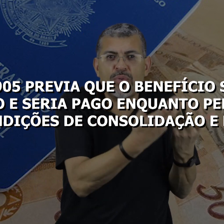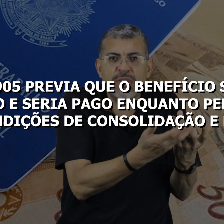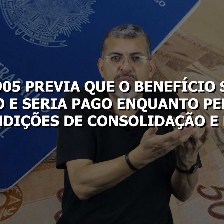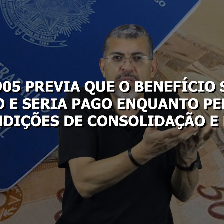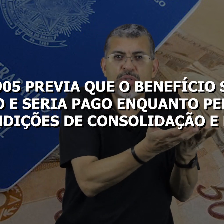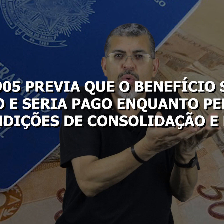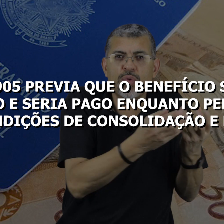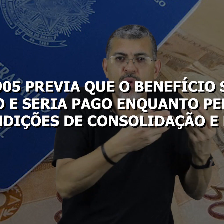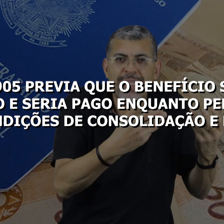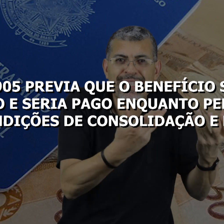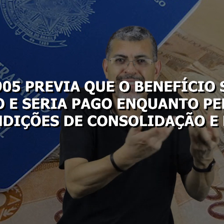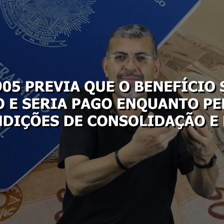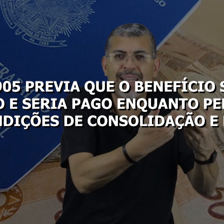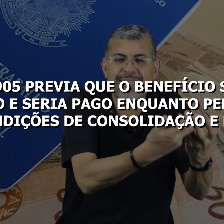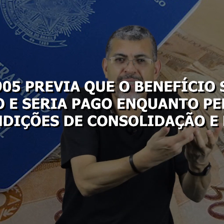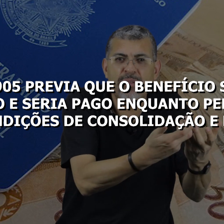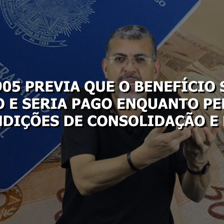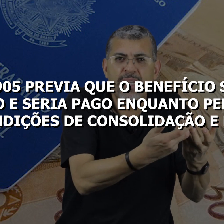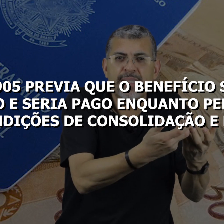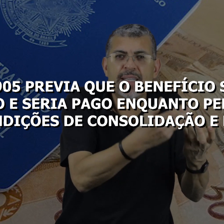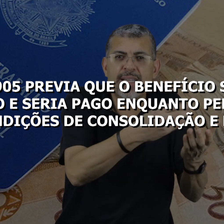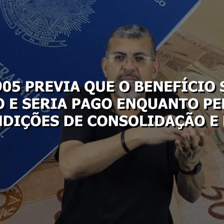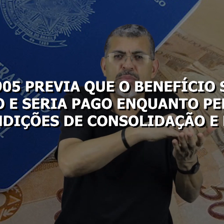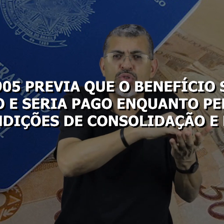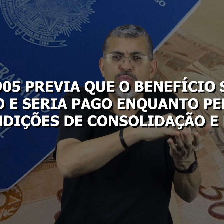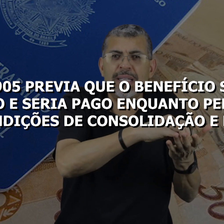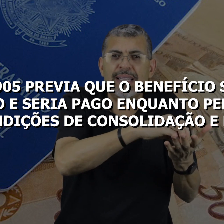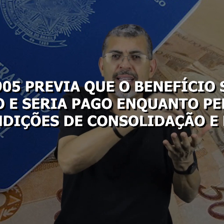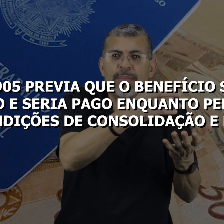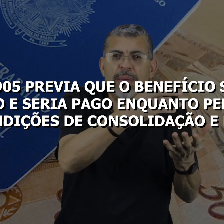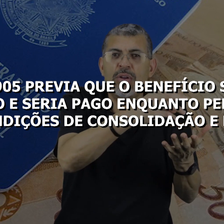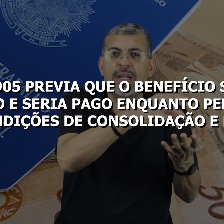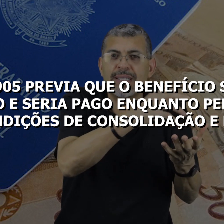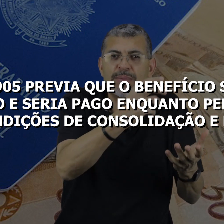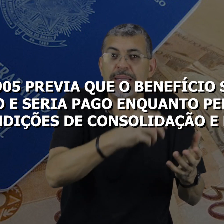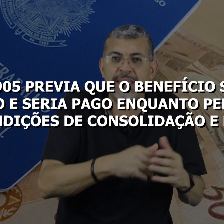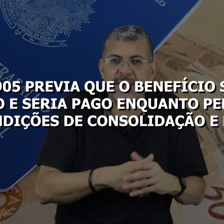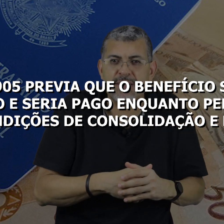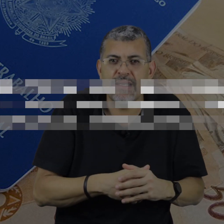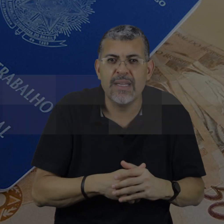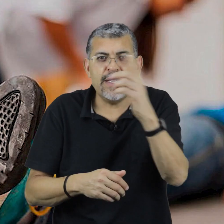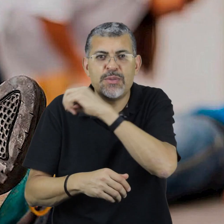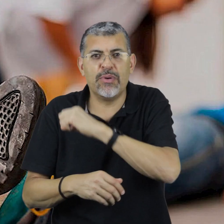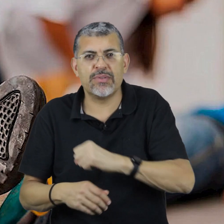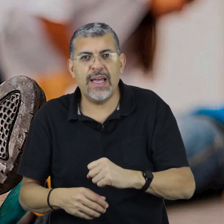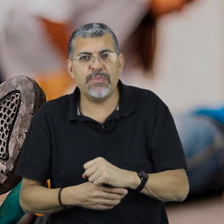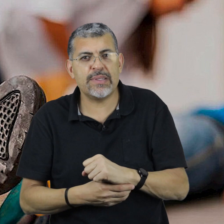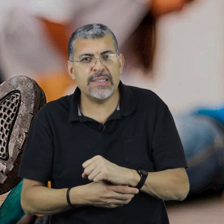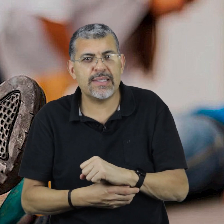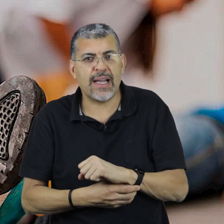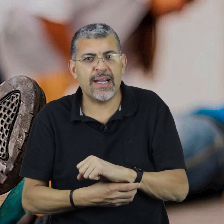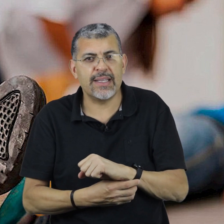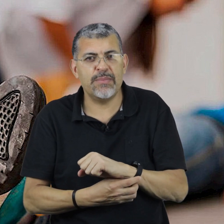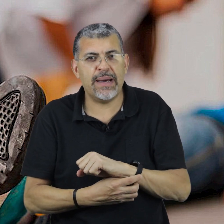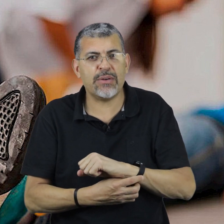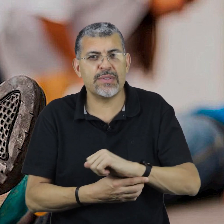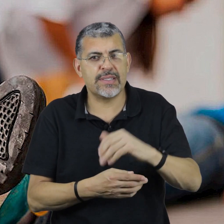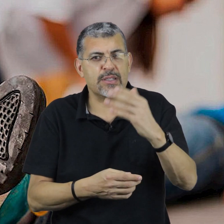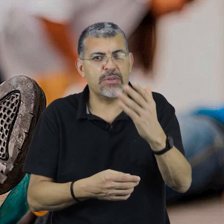se as condições de consolidação da lesão teria que se submeter à periódicas pênis neste ponto é importante destacar que para a